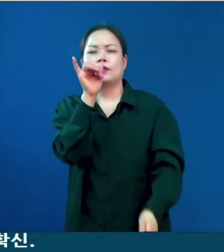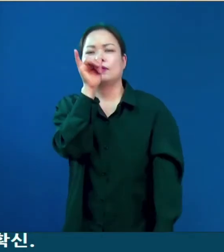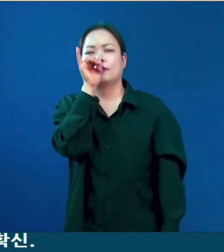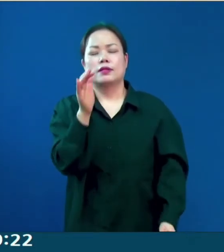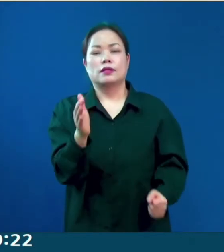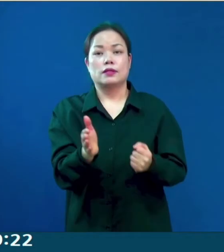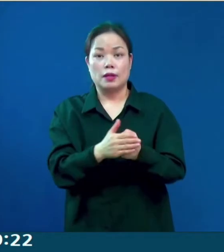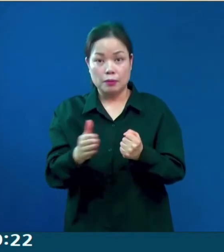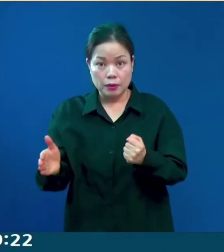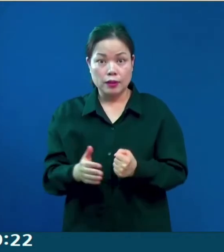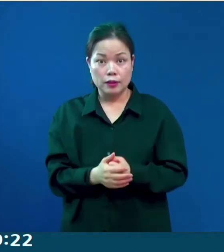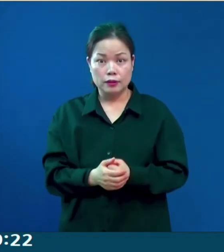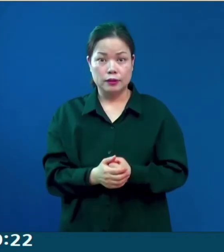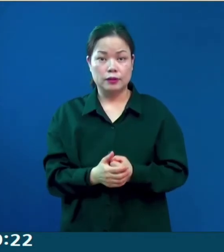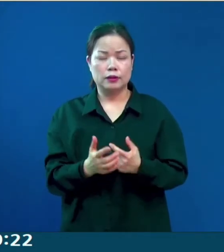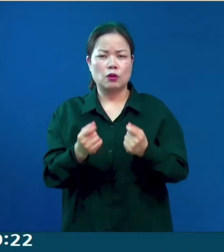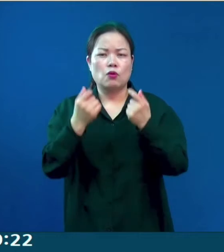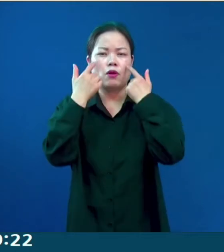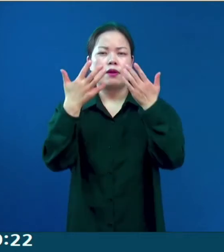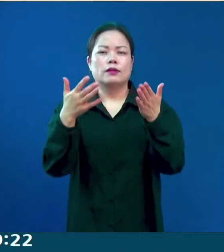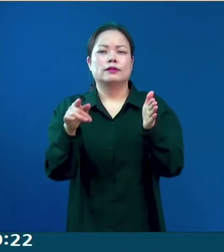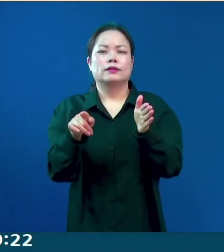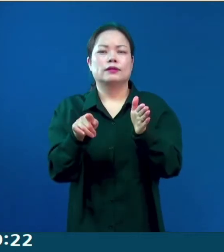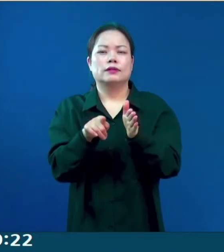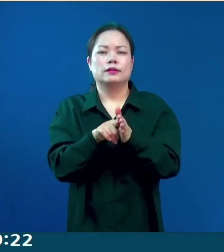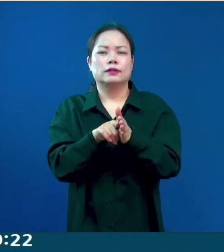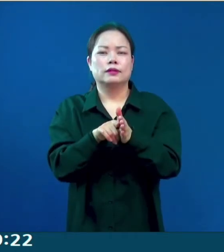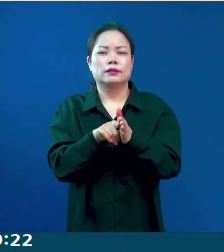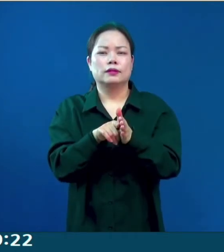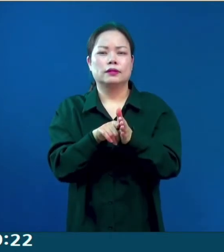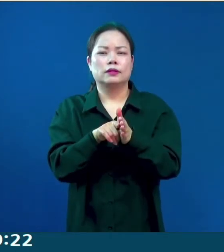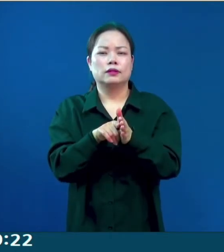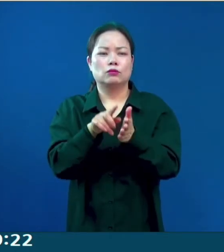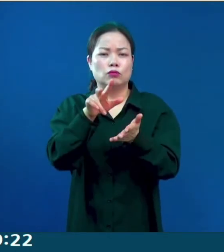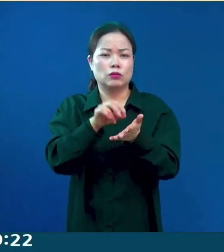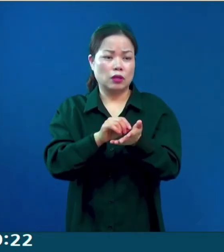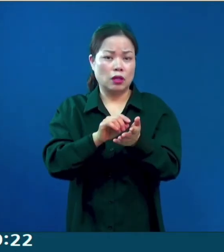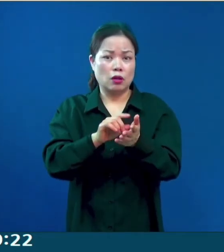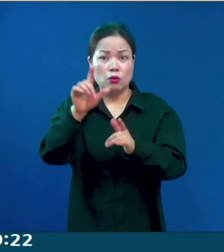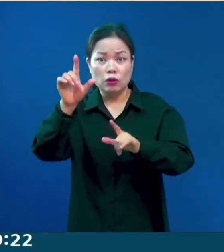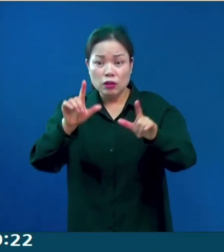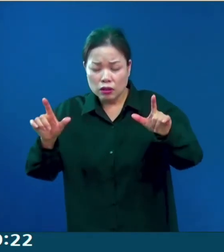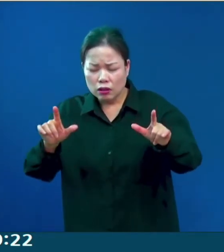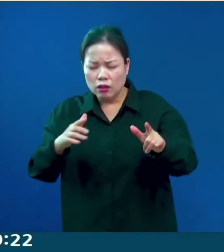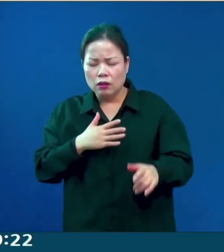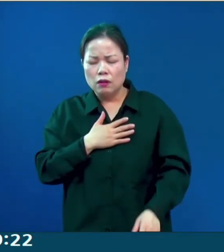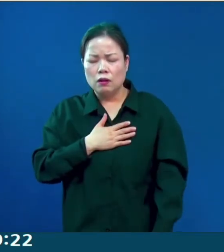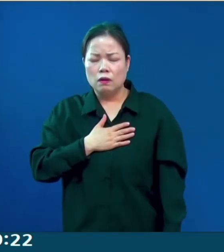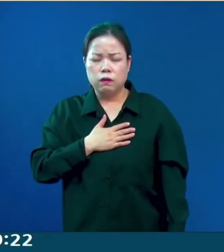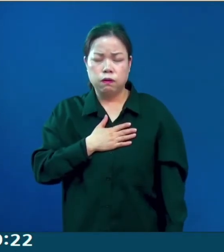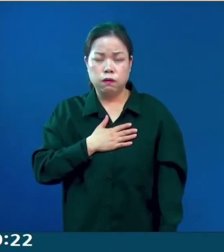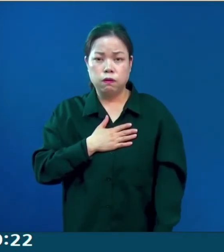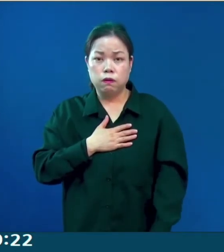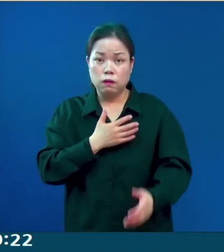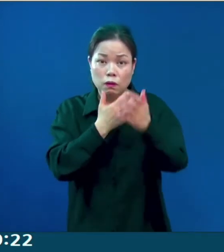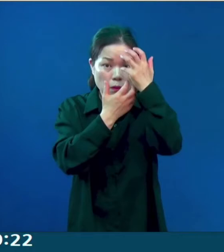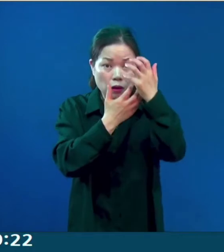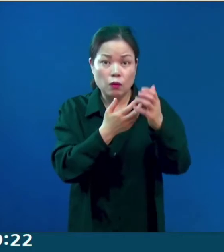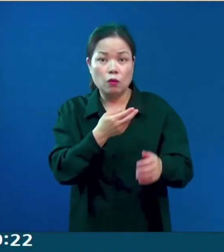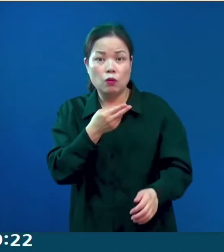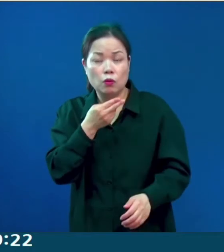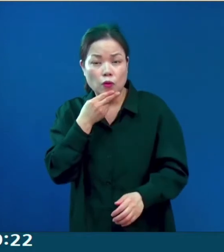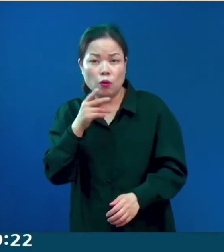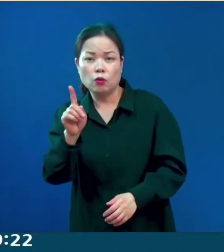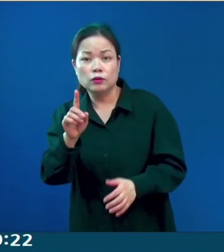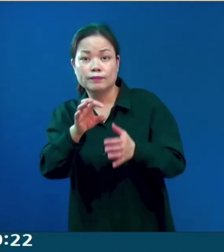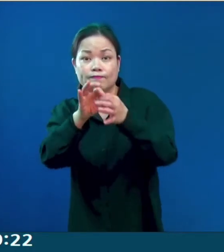때문에 이러한 확신이 문제와 상황과 감정에 함몰되지 않고